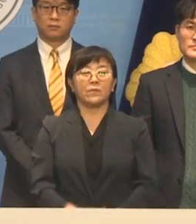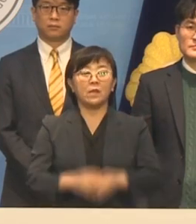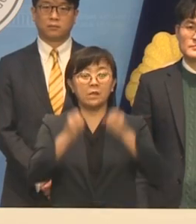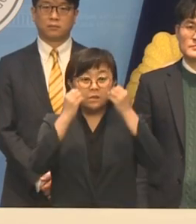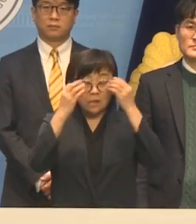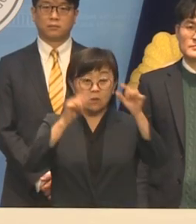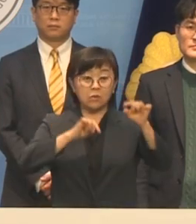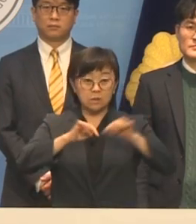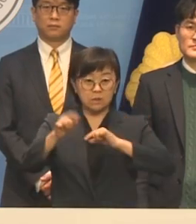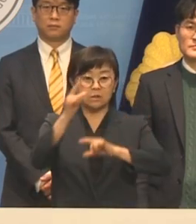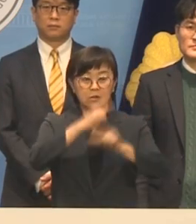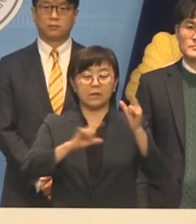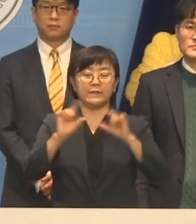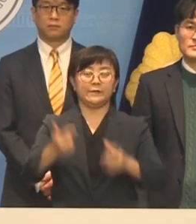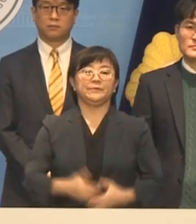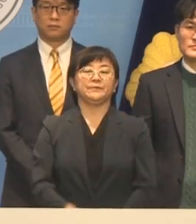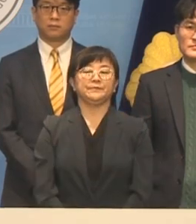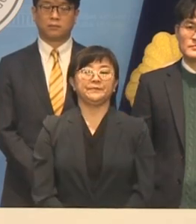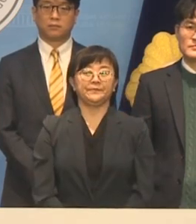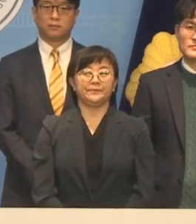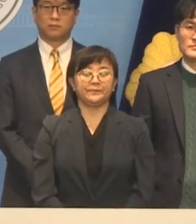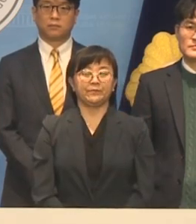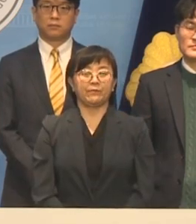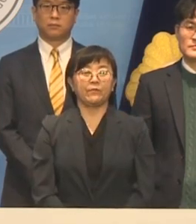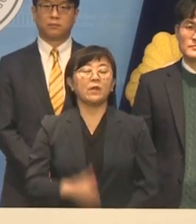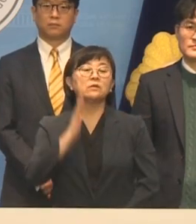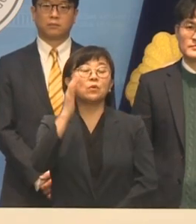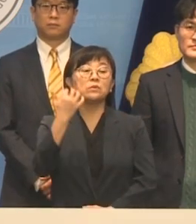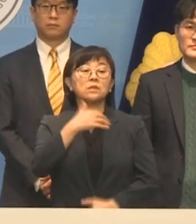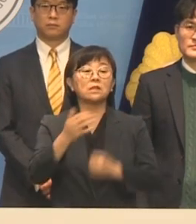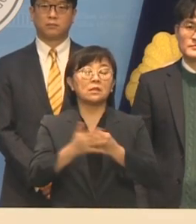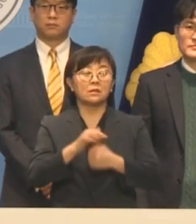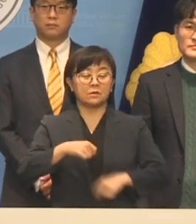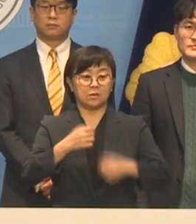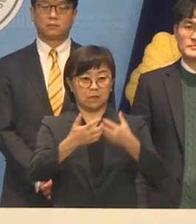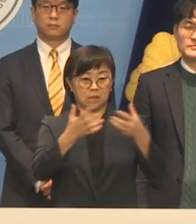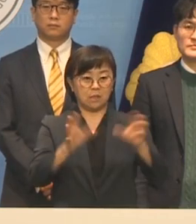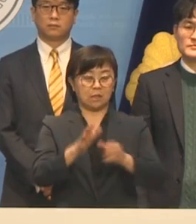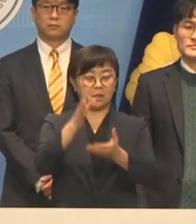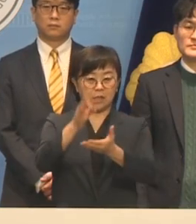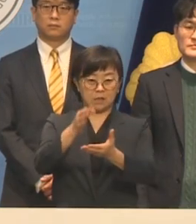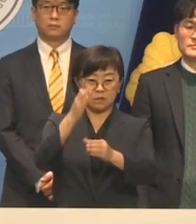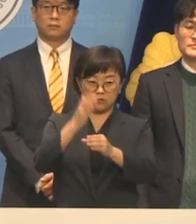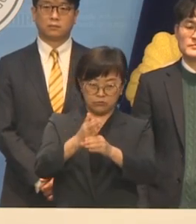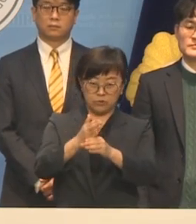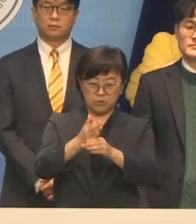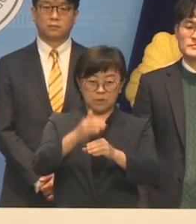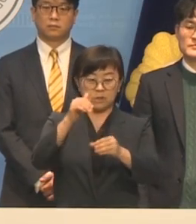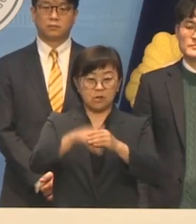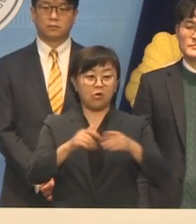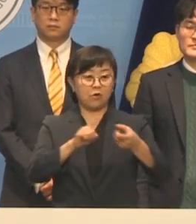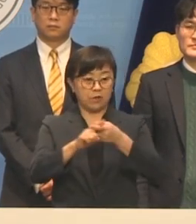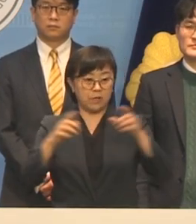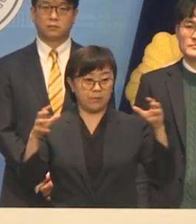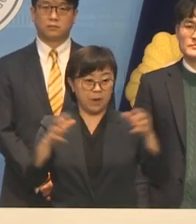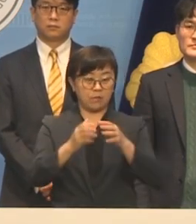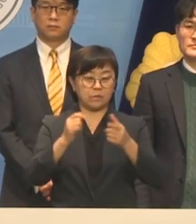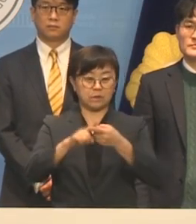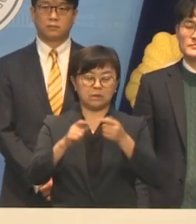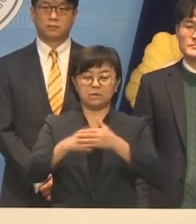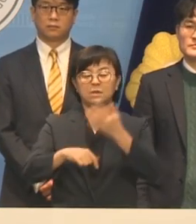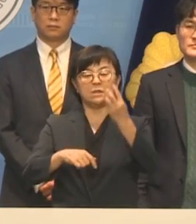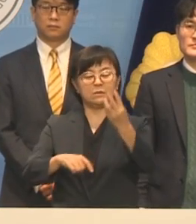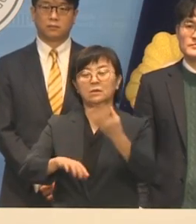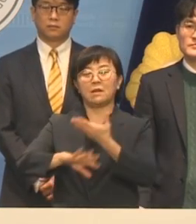새로운 정치는 더더욱 아닙니다. 녹색당과 정의당의 가치중시 선거연합정당은 이러한 사이비 제3세력과